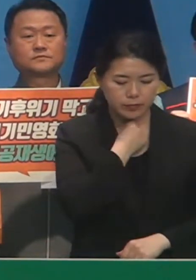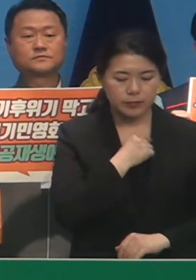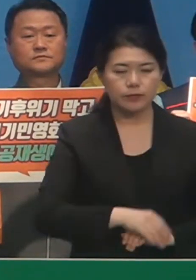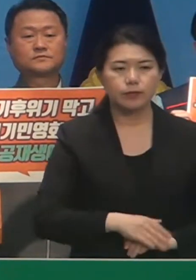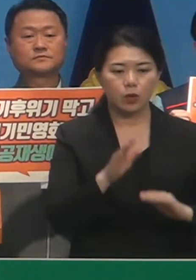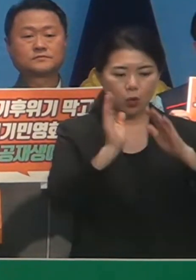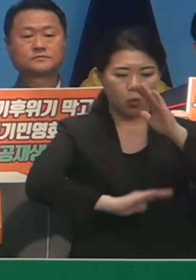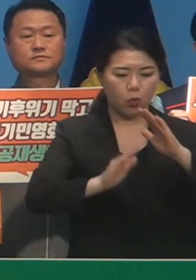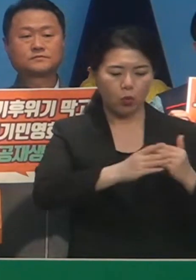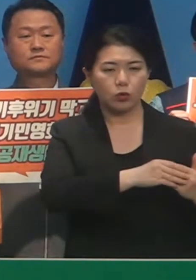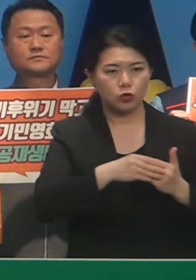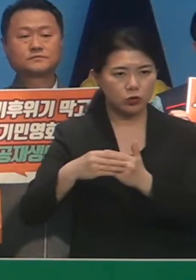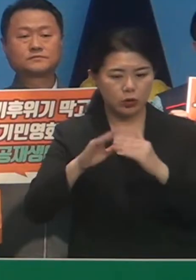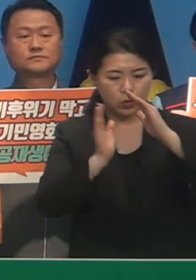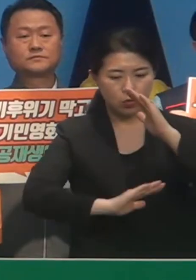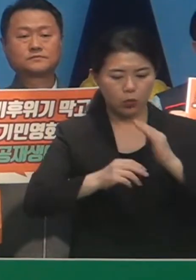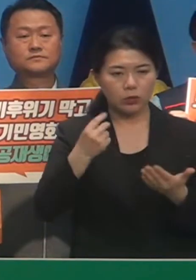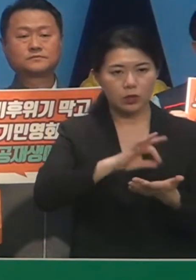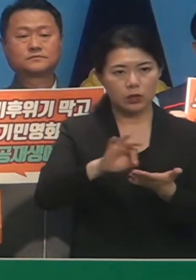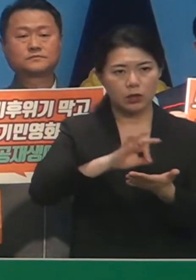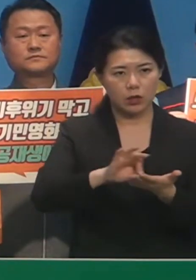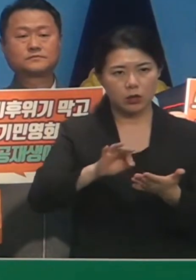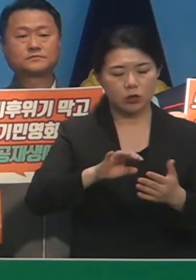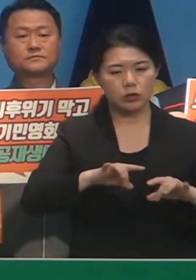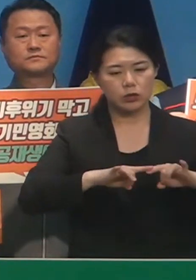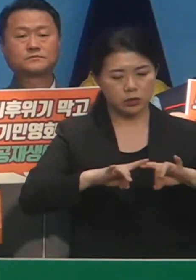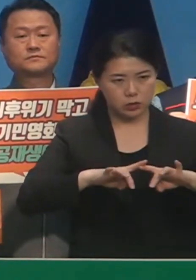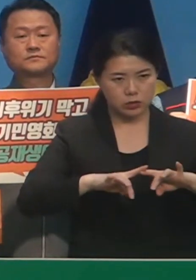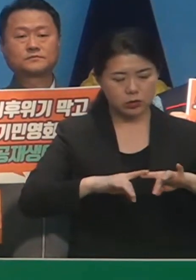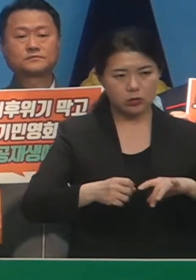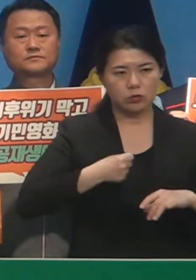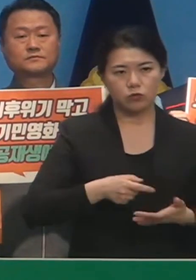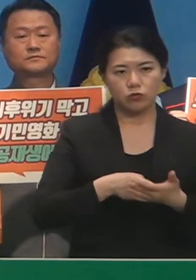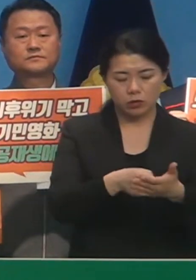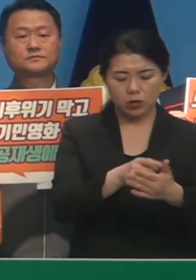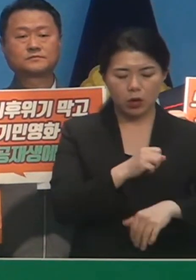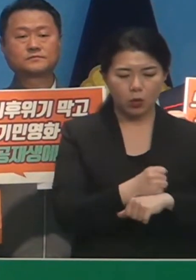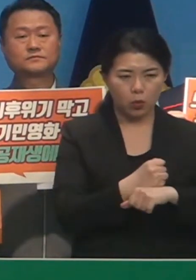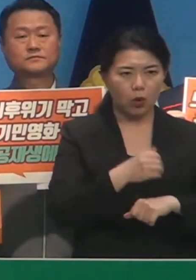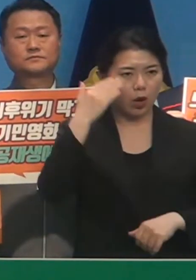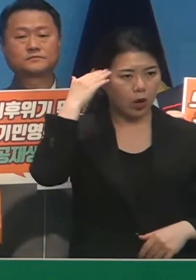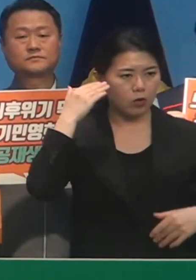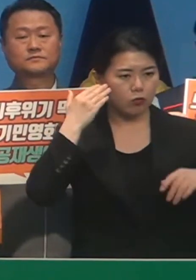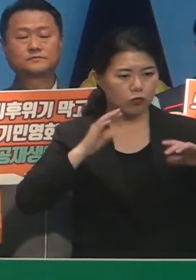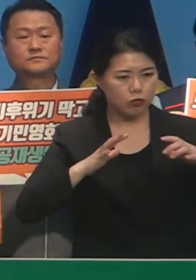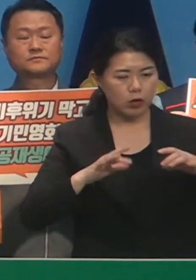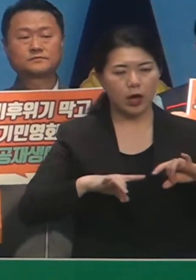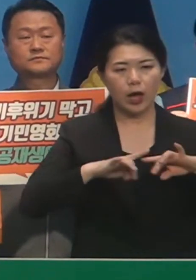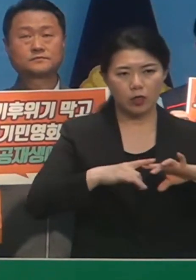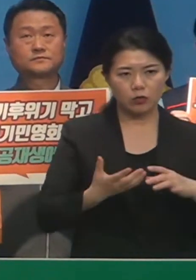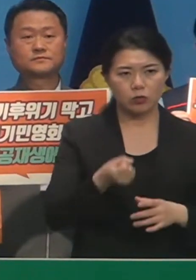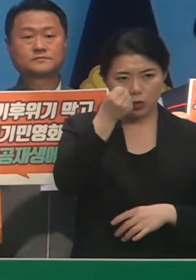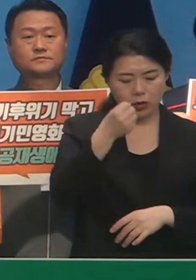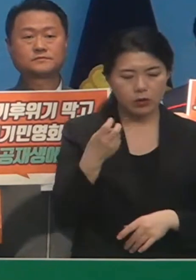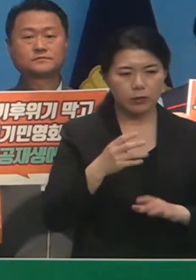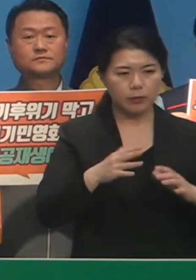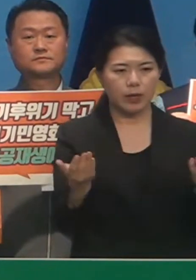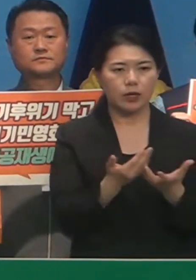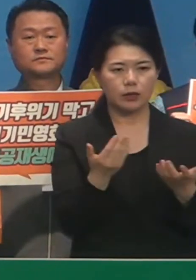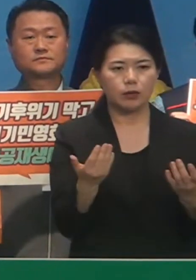공공이 주도하는 재생에너지 정책 추진으로 우리나라의 에너지 주권과 발전